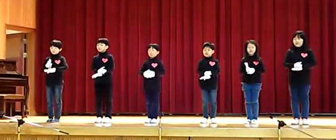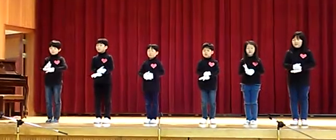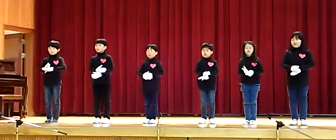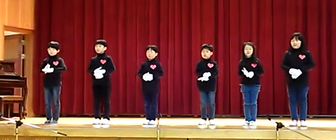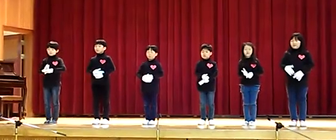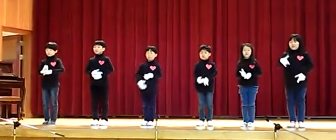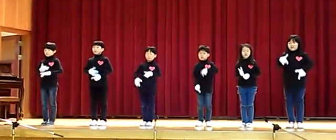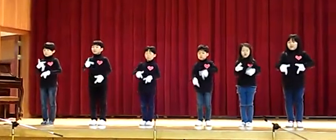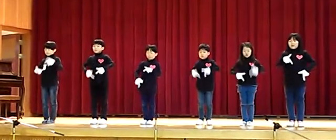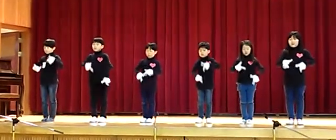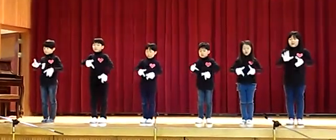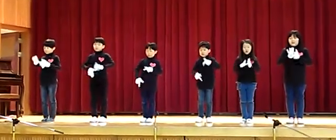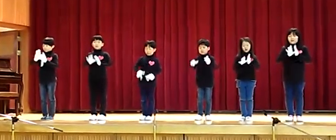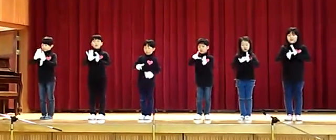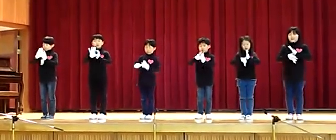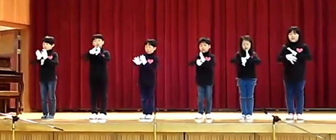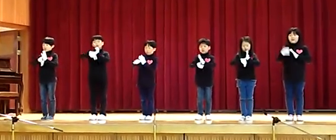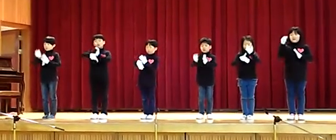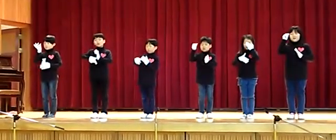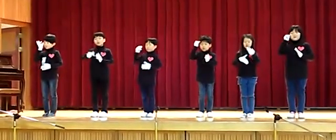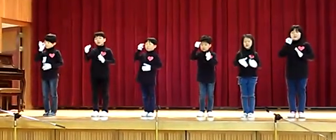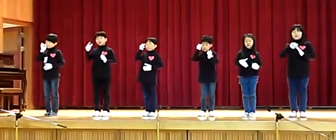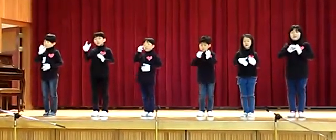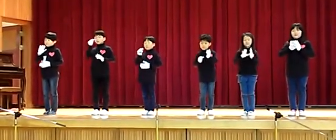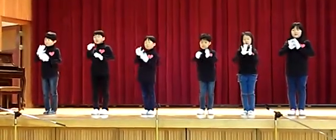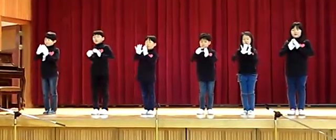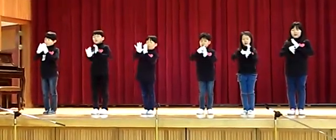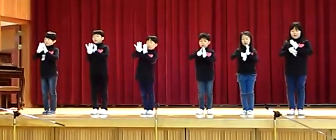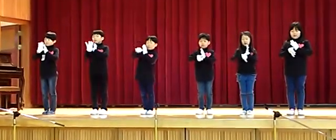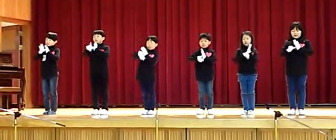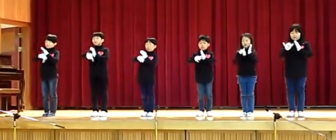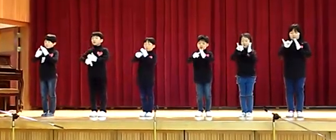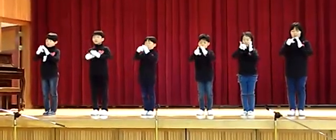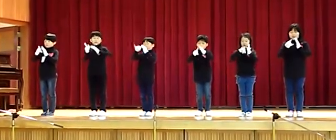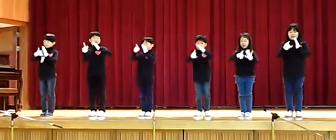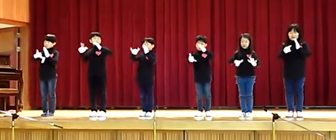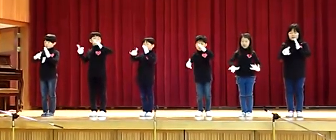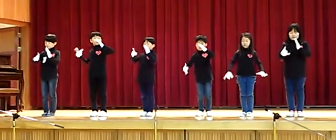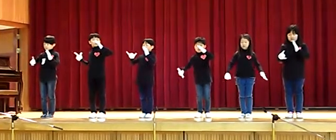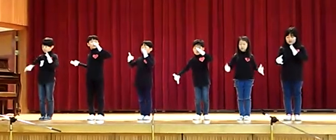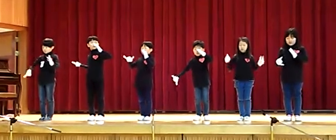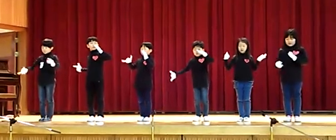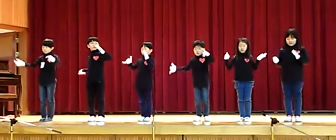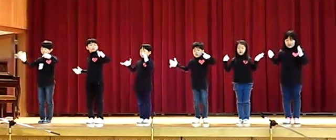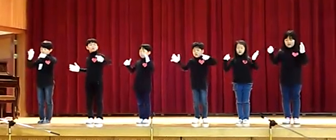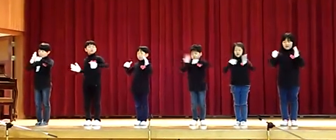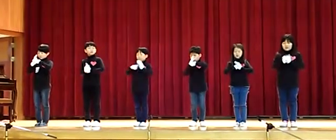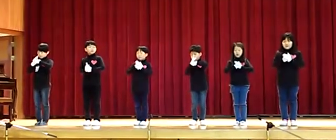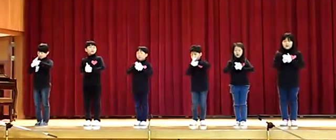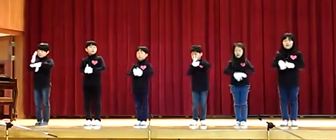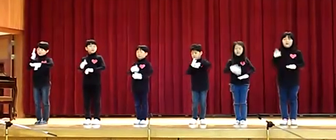기쁠 때도 슬플 때도 가족이라서